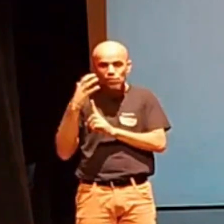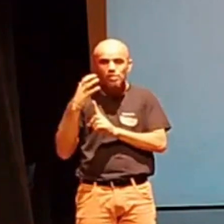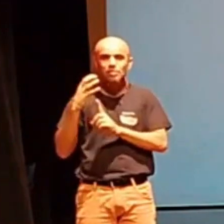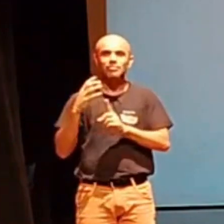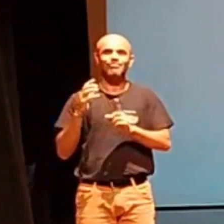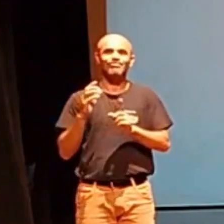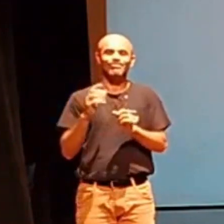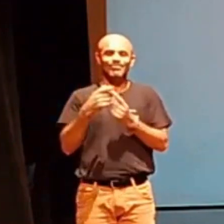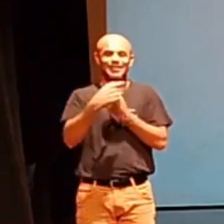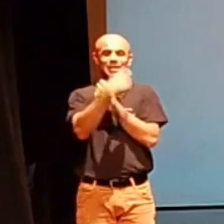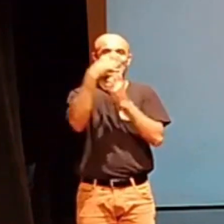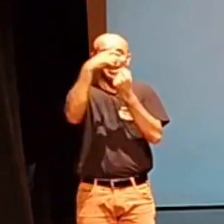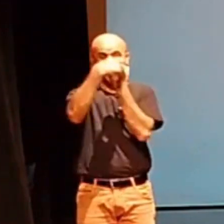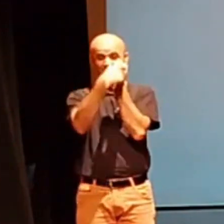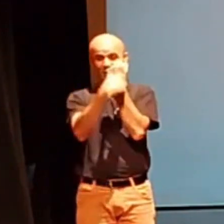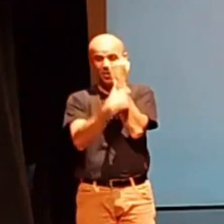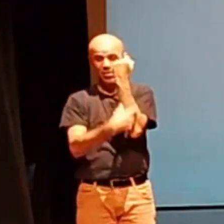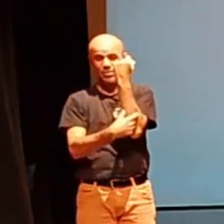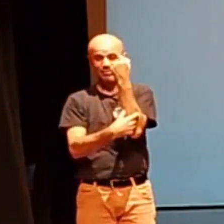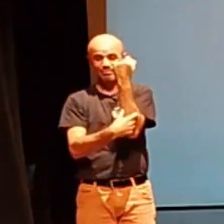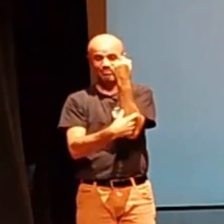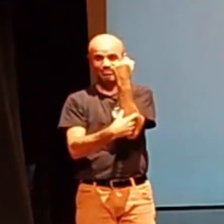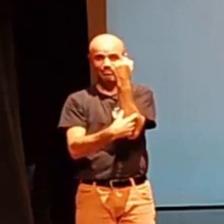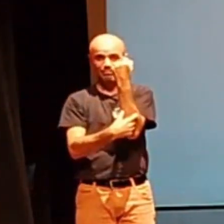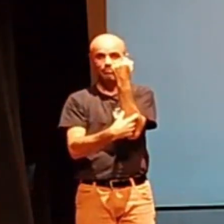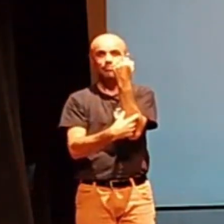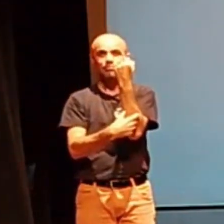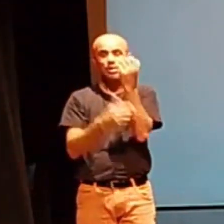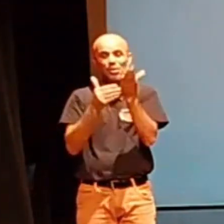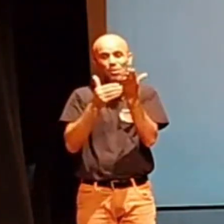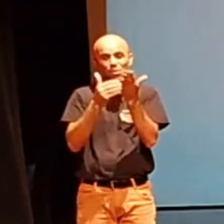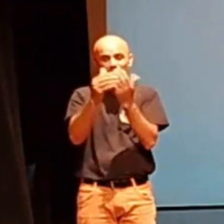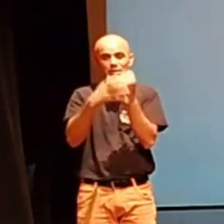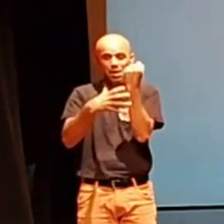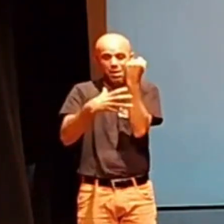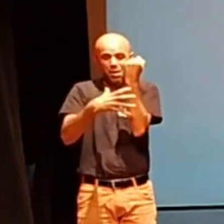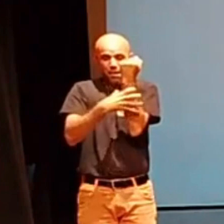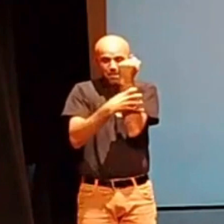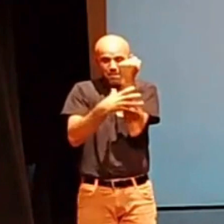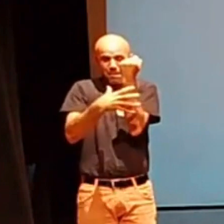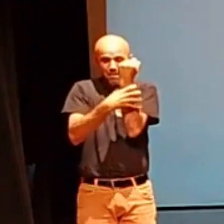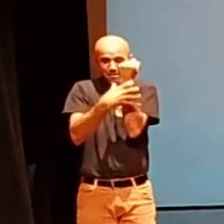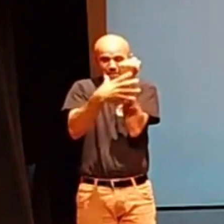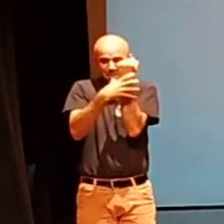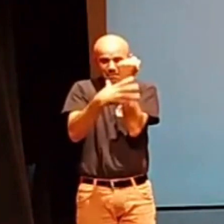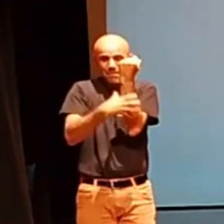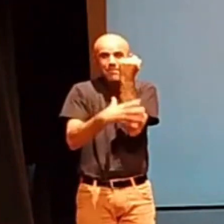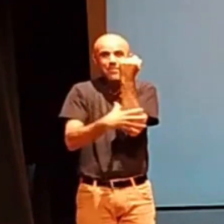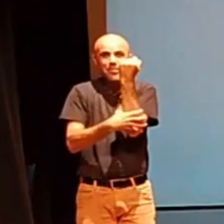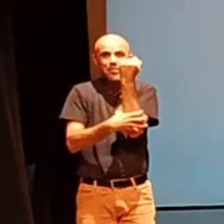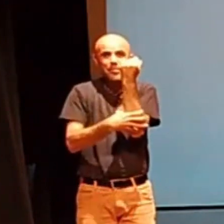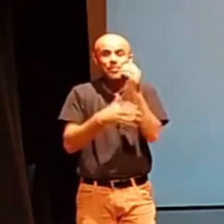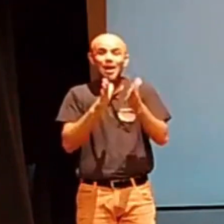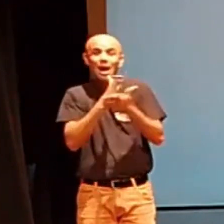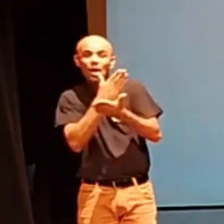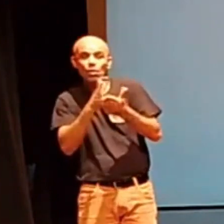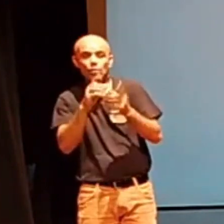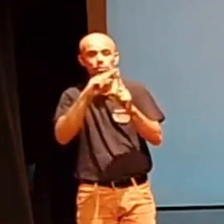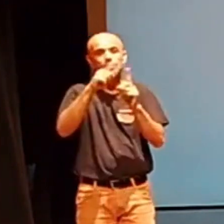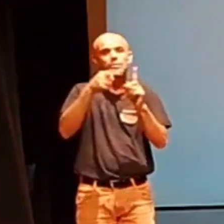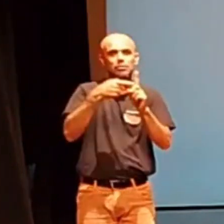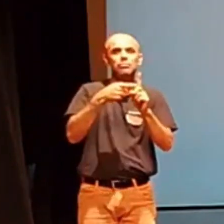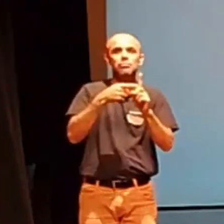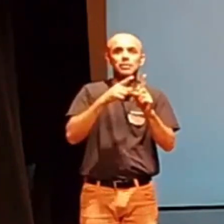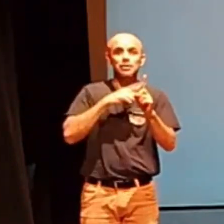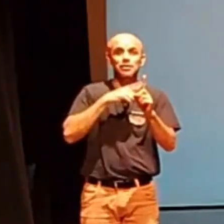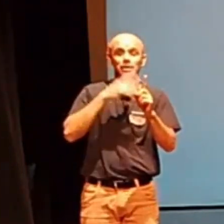o fim da coluna. E ali a gente começa a ter uma pressão muito grande. Algumas gestantes que já